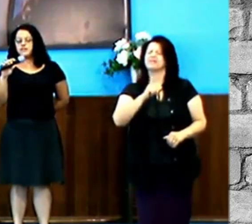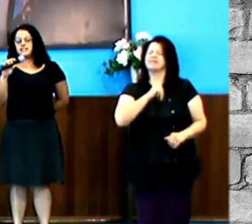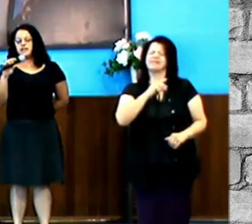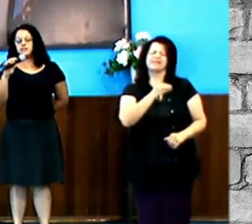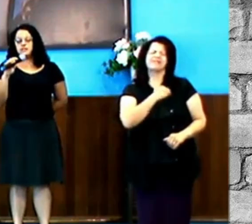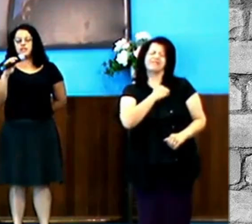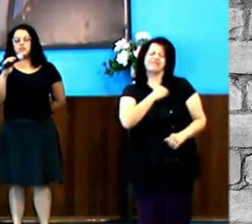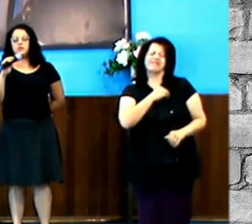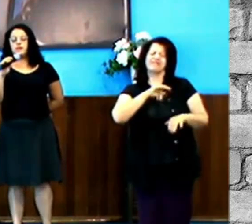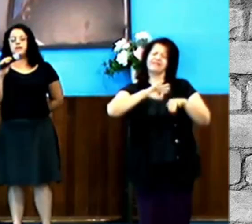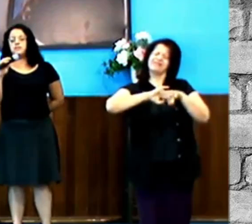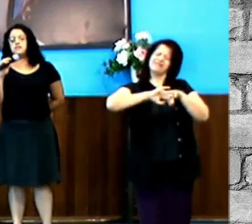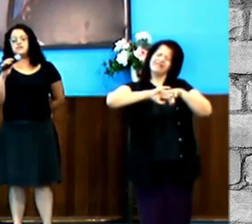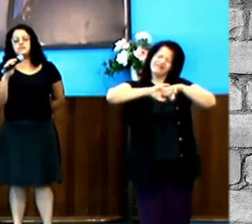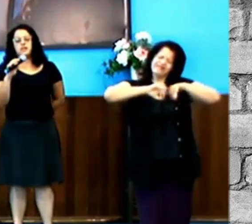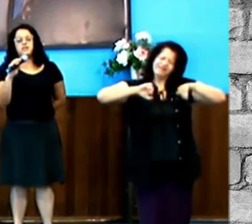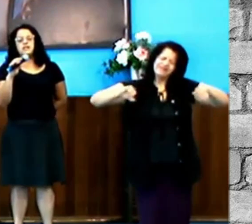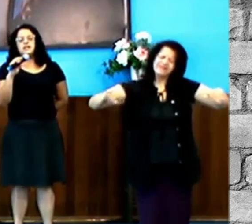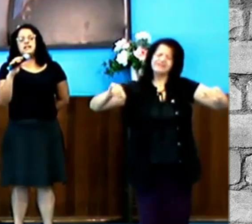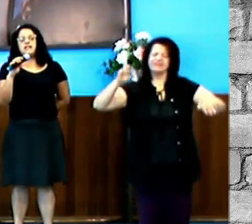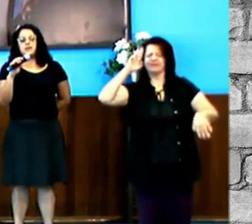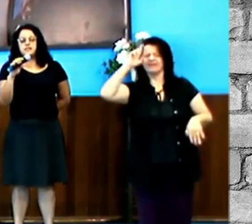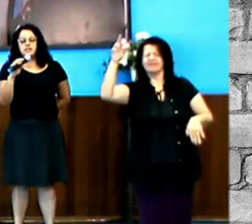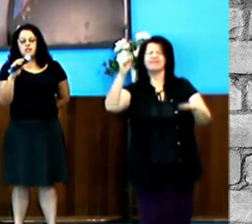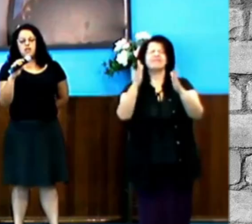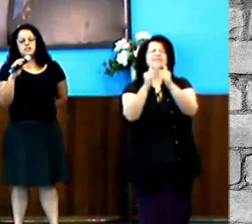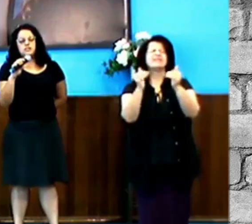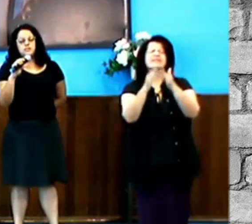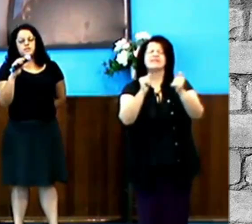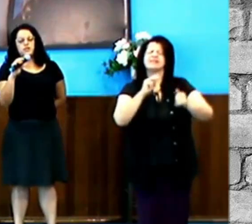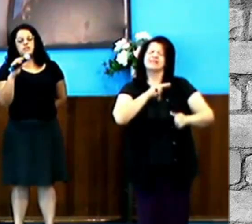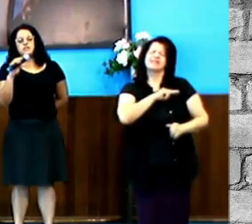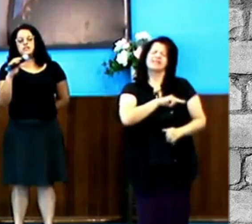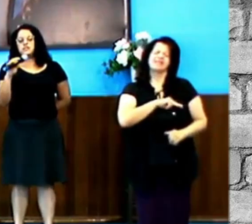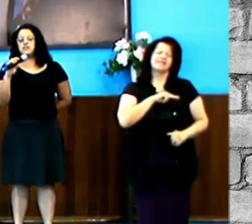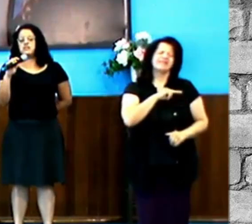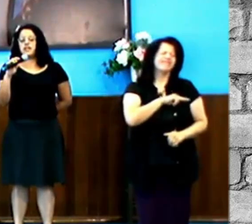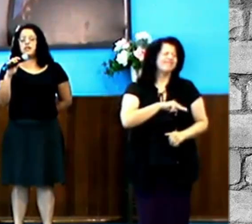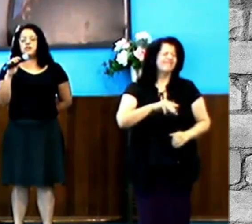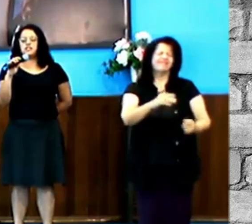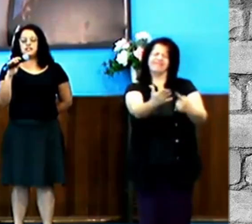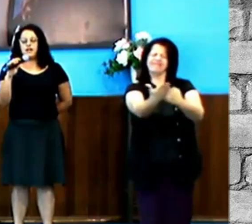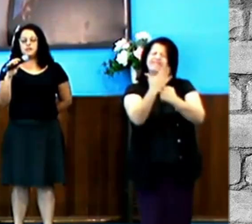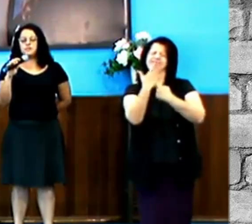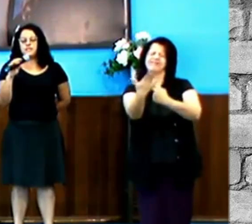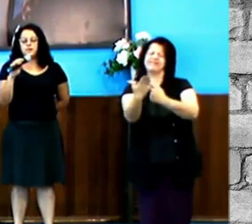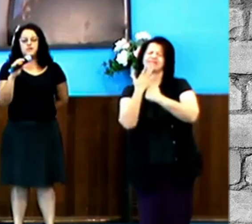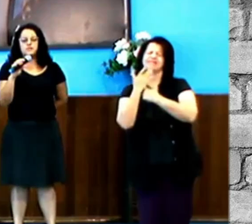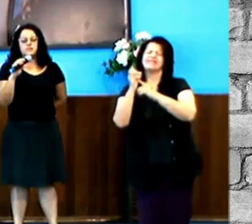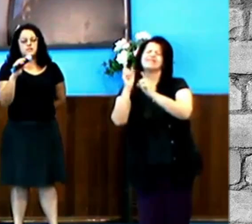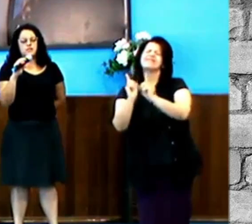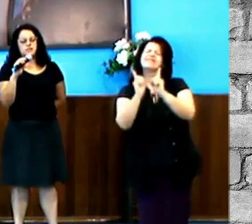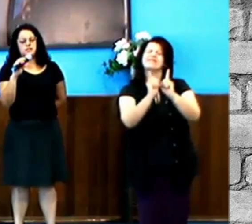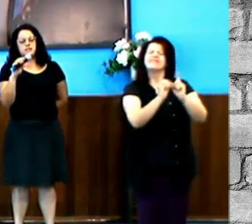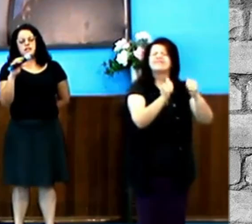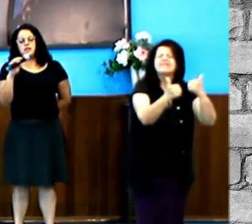nos afastado do Senhor, ó Pai, e pedimos que o Senhor tenha misericórdia, nos perdoe e nos ajude, ó Deus, a realmente andarmos mais próximos